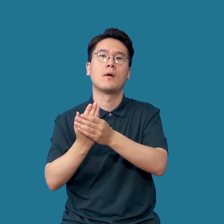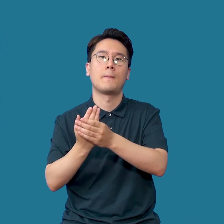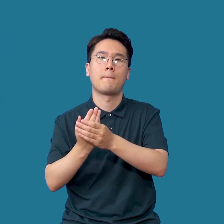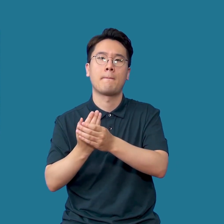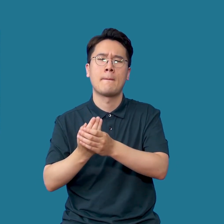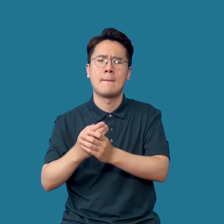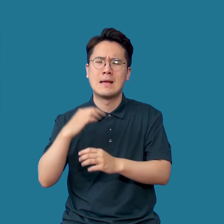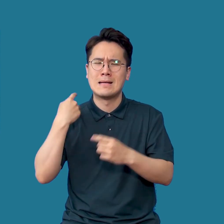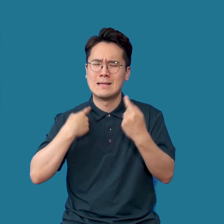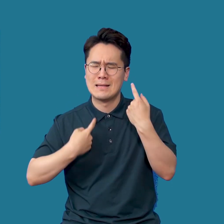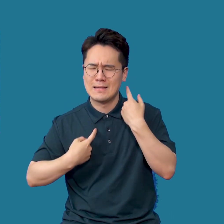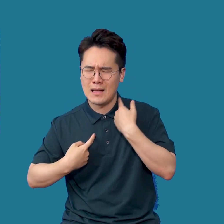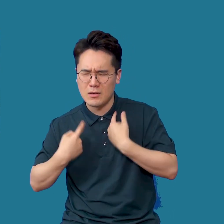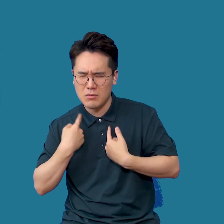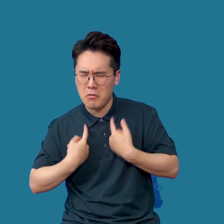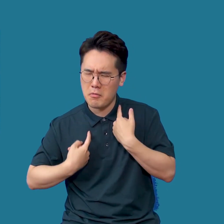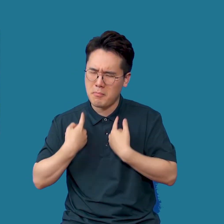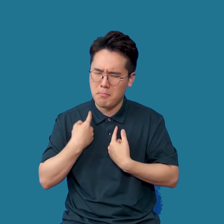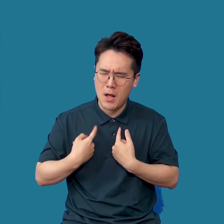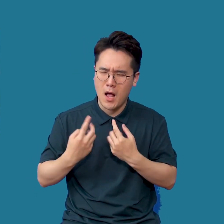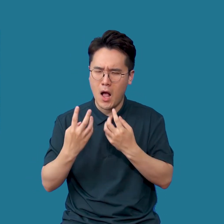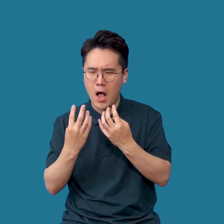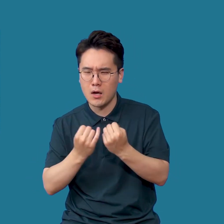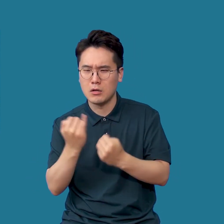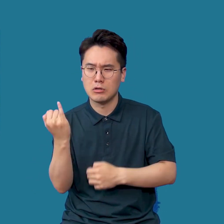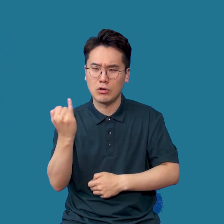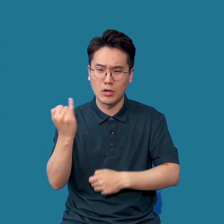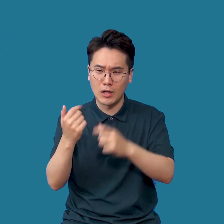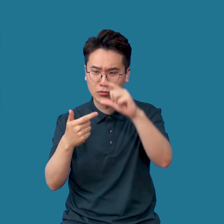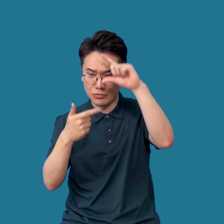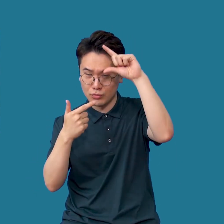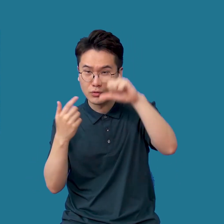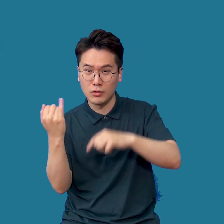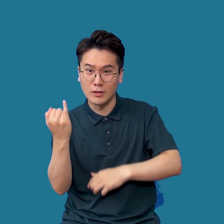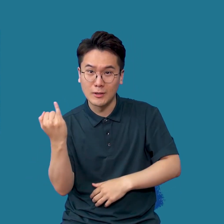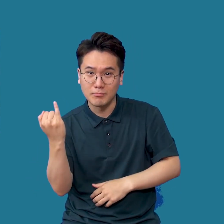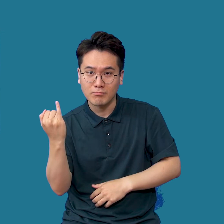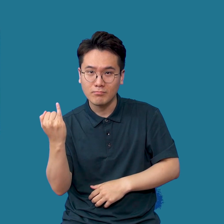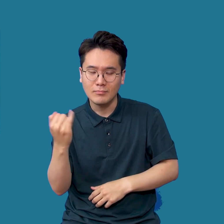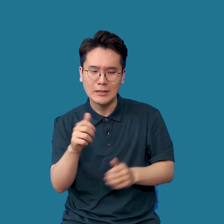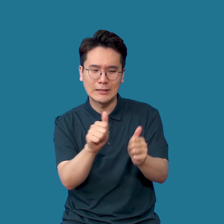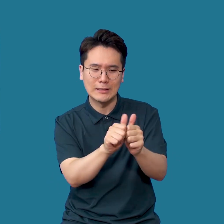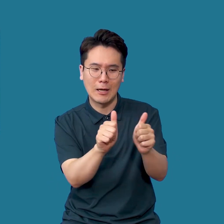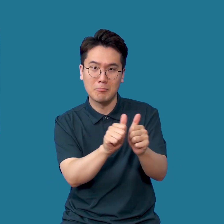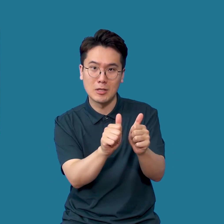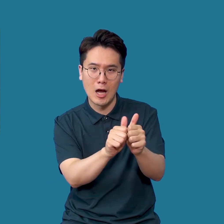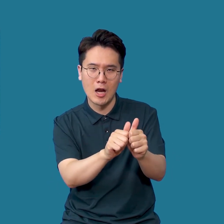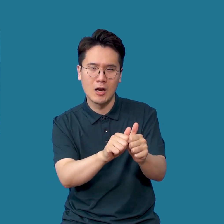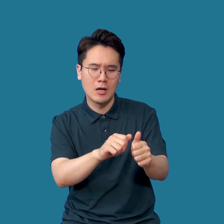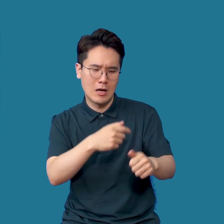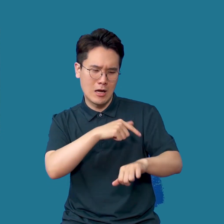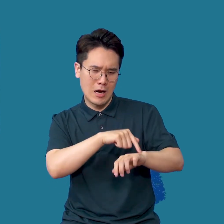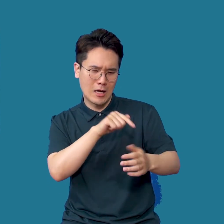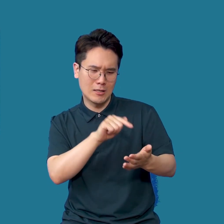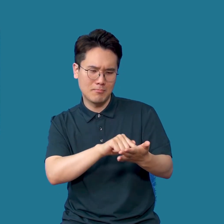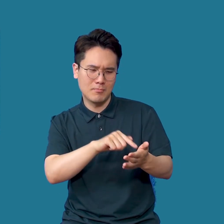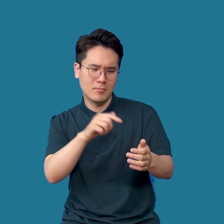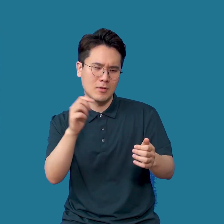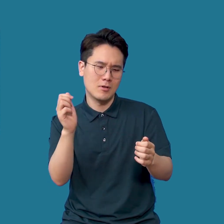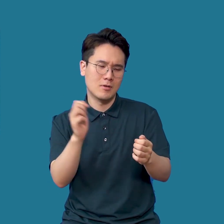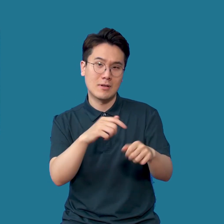여자 주인공이 남자 주인공의 가슴을 두들기는 장면입니다. 가슴을